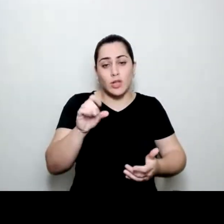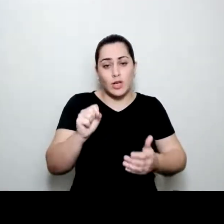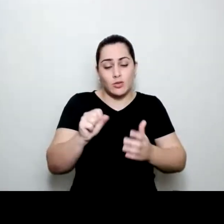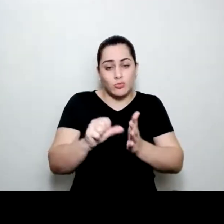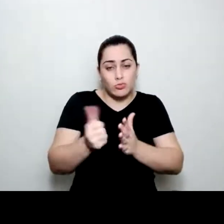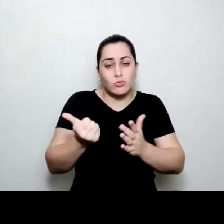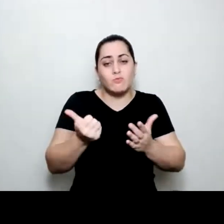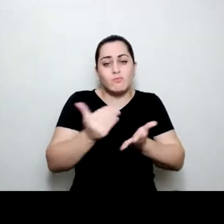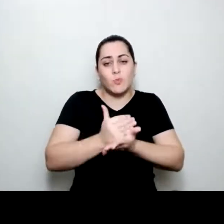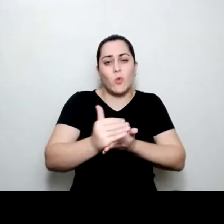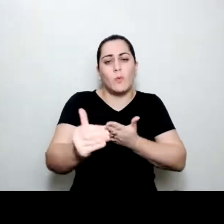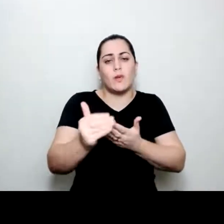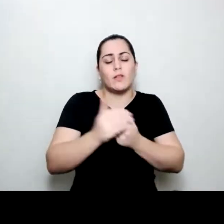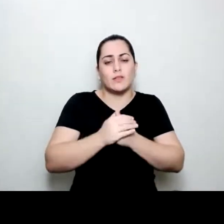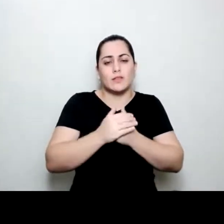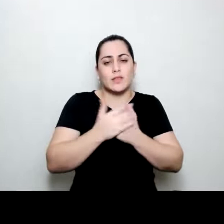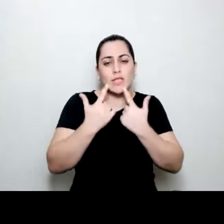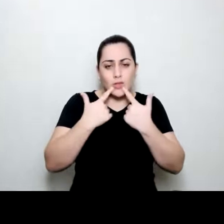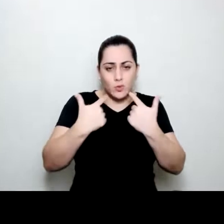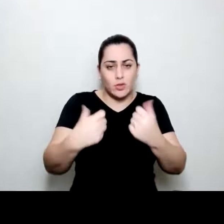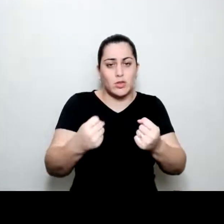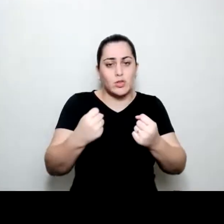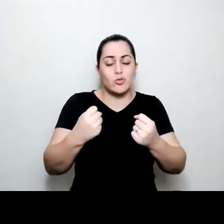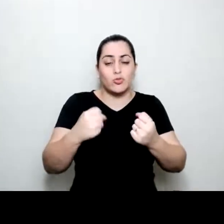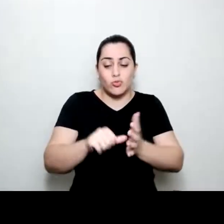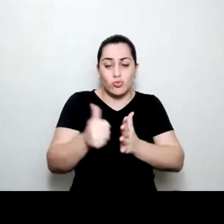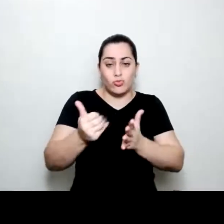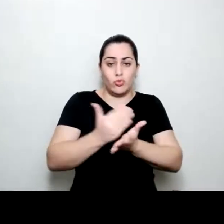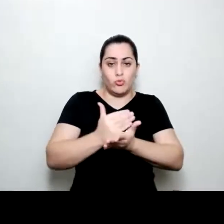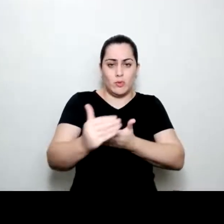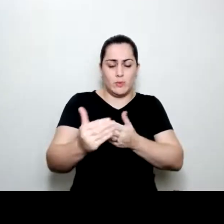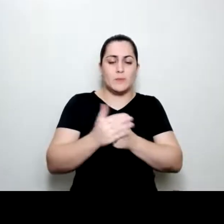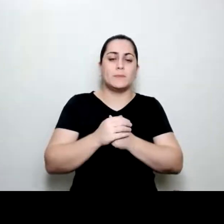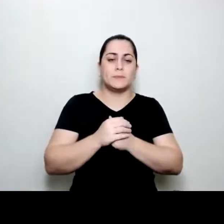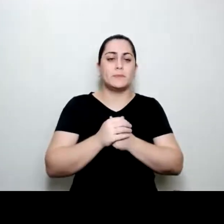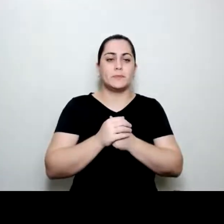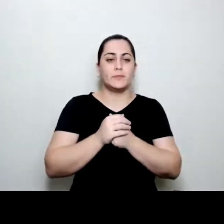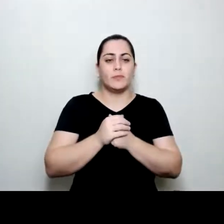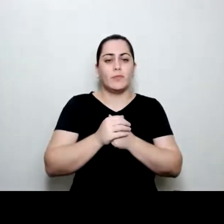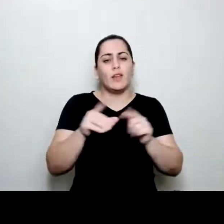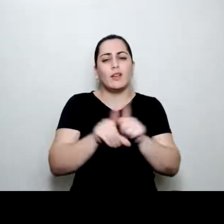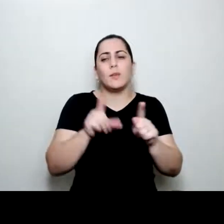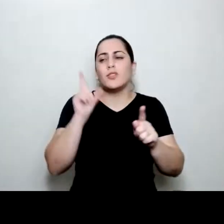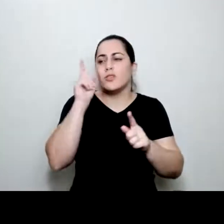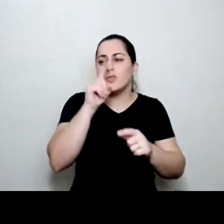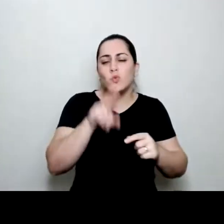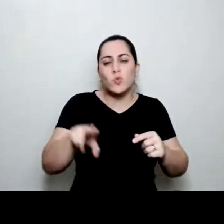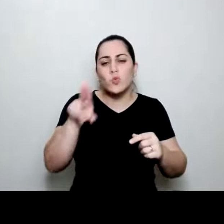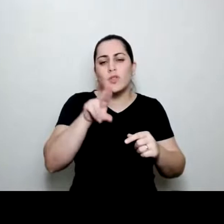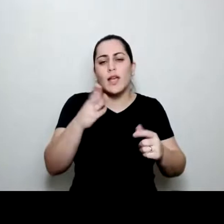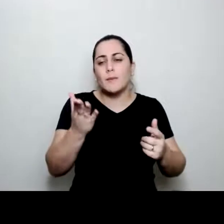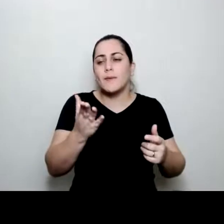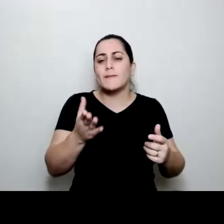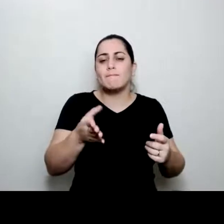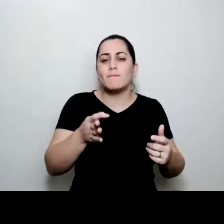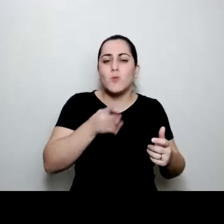de dados linguísticos primários, né? São pouco úteis para acessar a cultura e